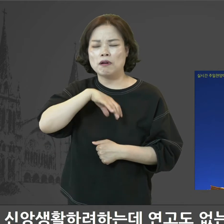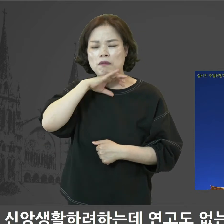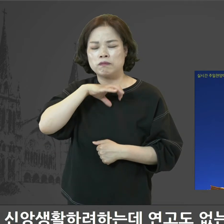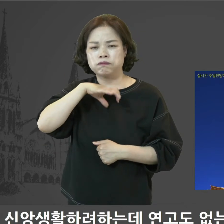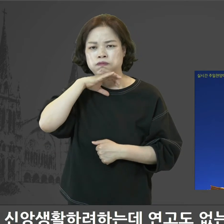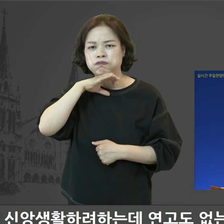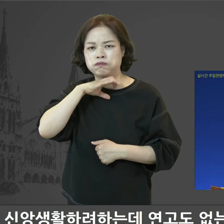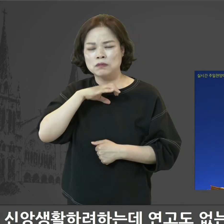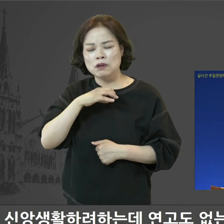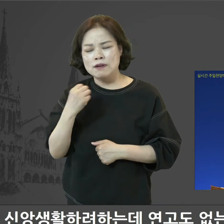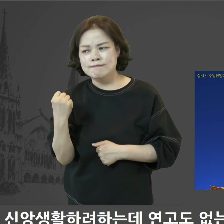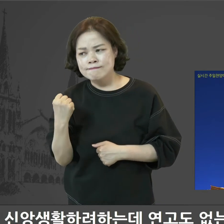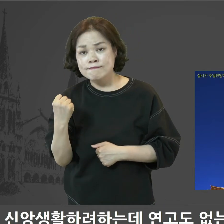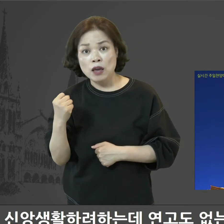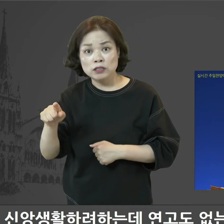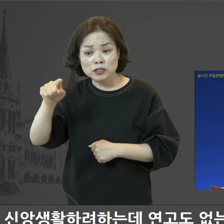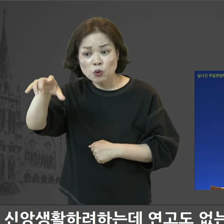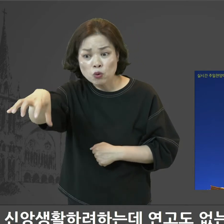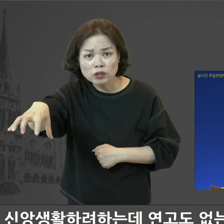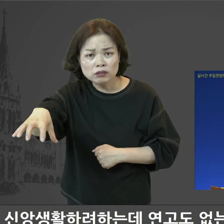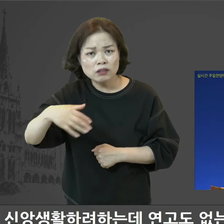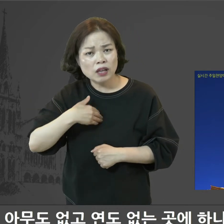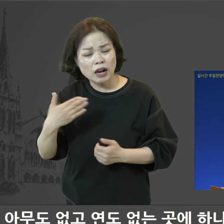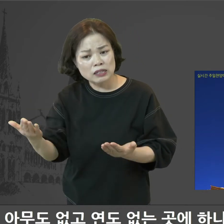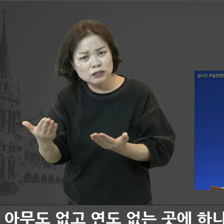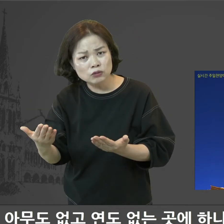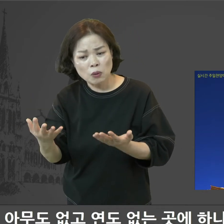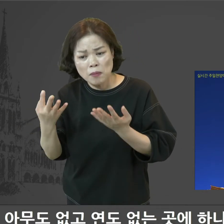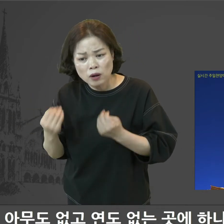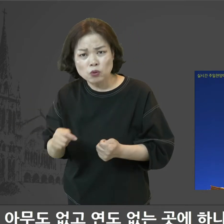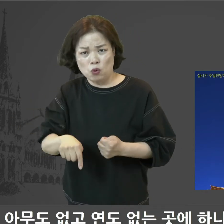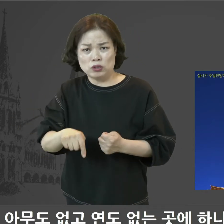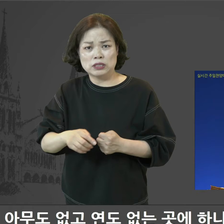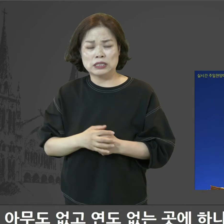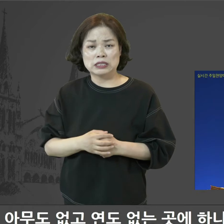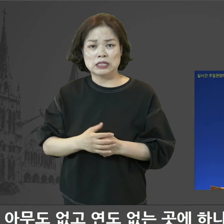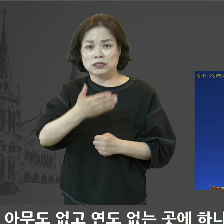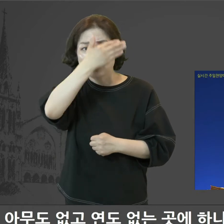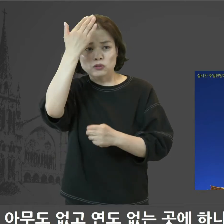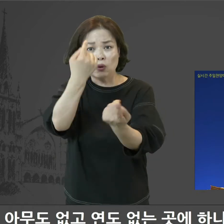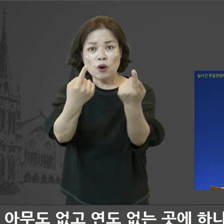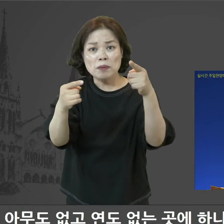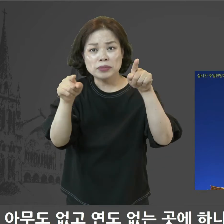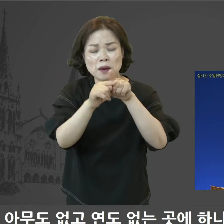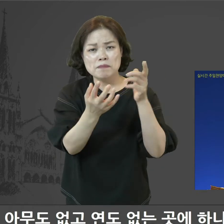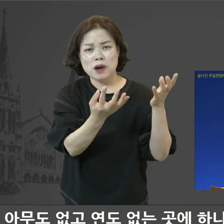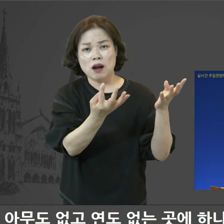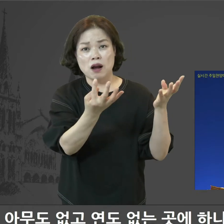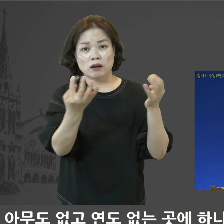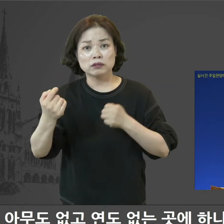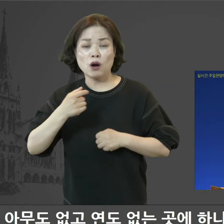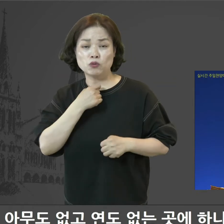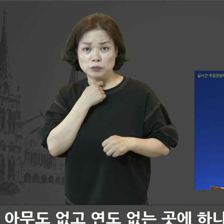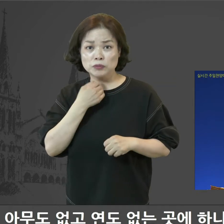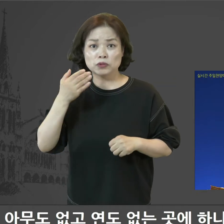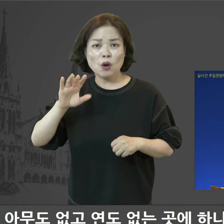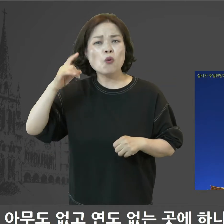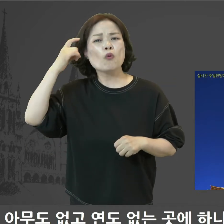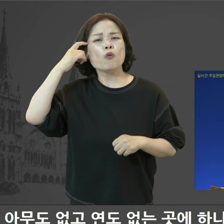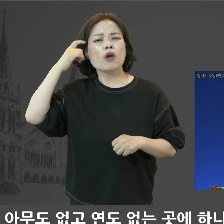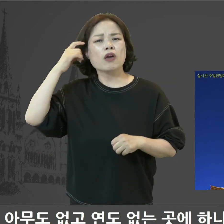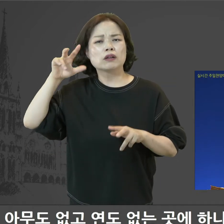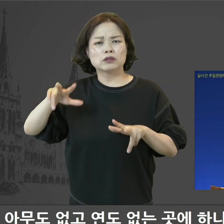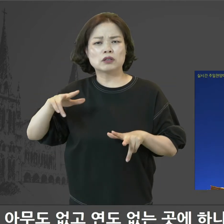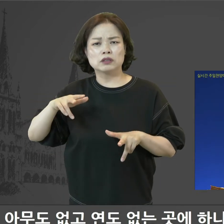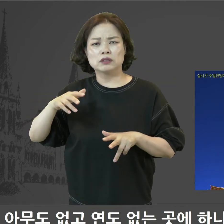원망을 했었습니다. 제가 이곳에서 정말 해야 할 일도 많고 청년들과 함께 많은 것들을 하고 싶은데 왜 굳이